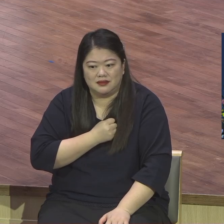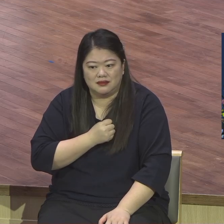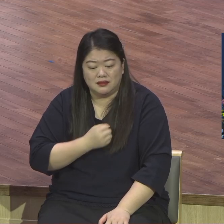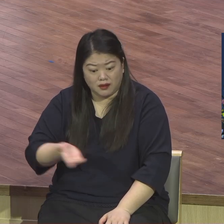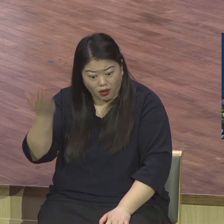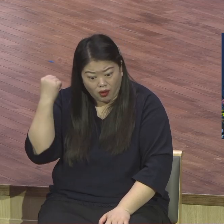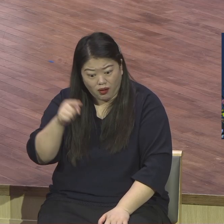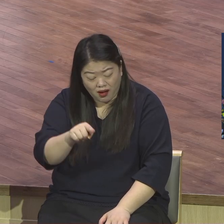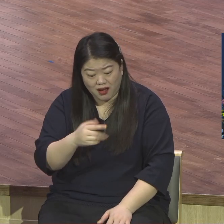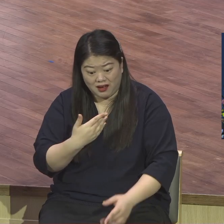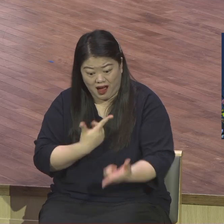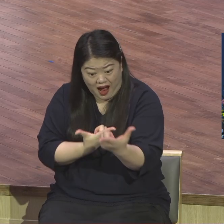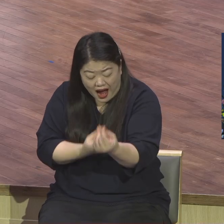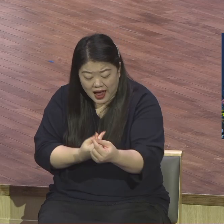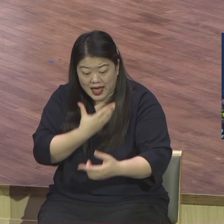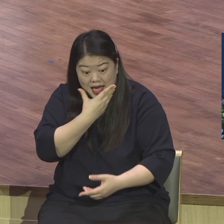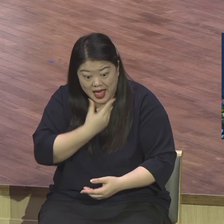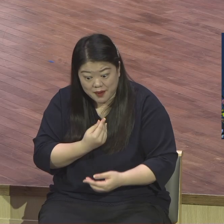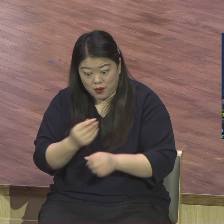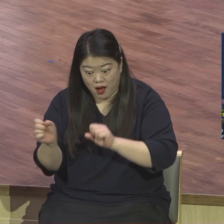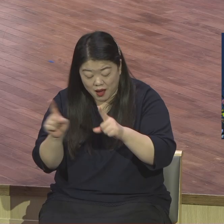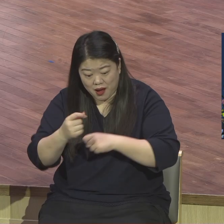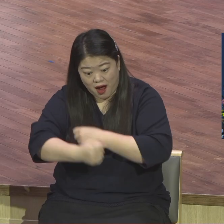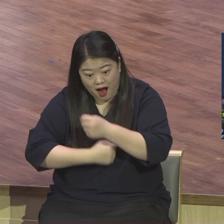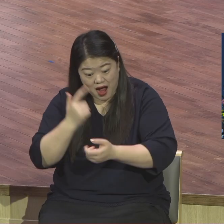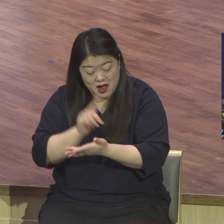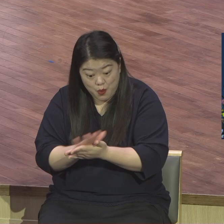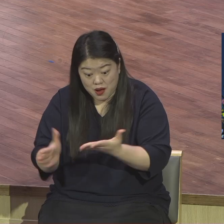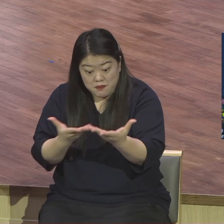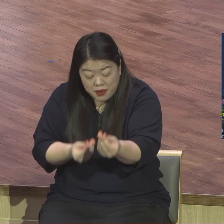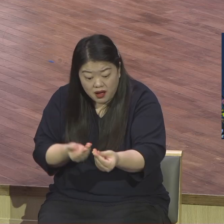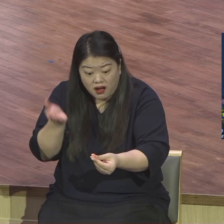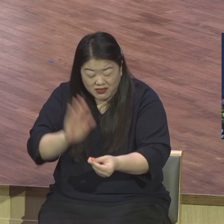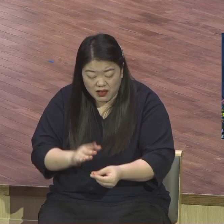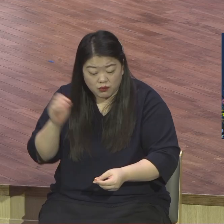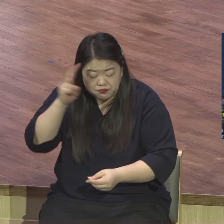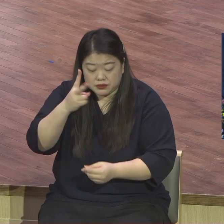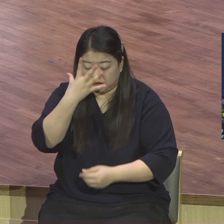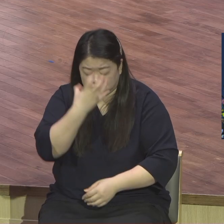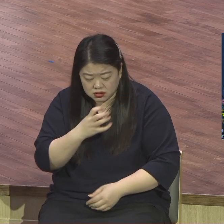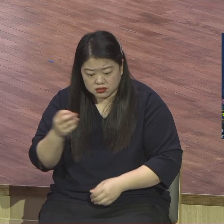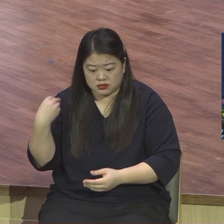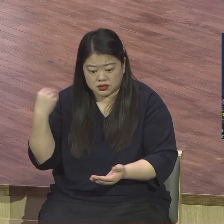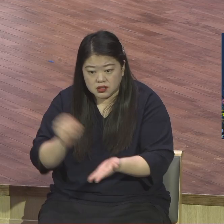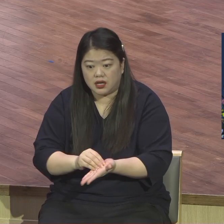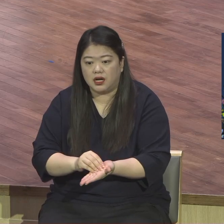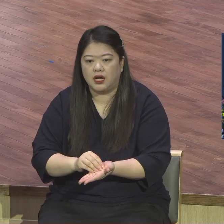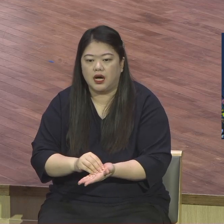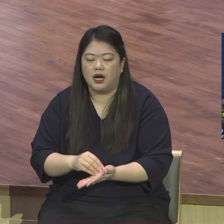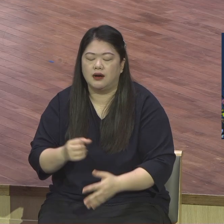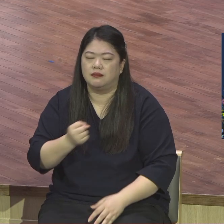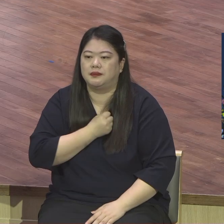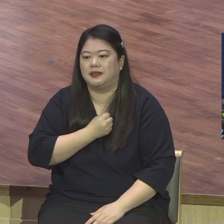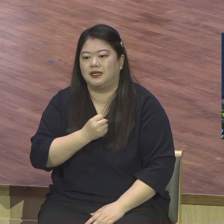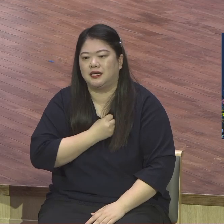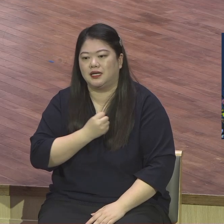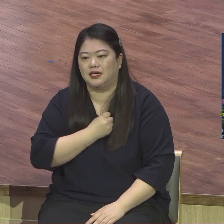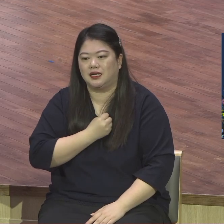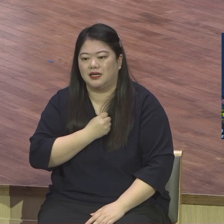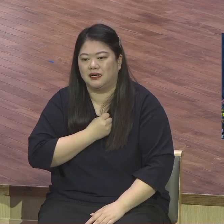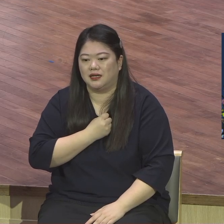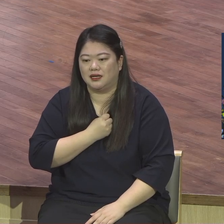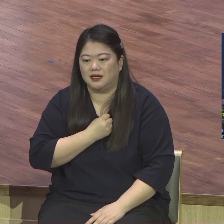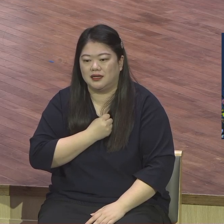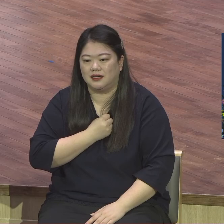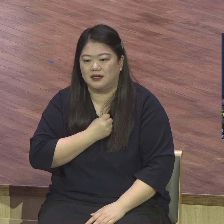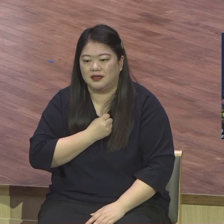2절로 5절에 구체적으로 구원받은 것이 율법의 행위가 아닌 복음을 듣고 믿을 때에